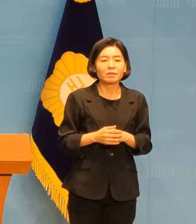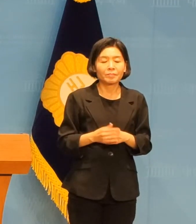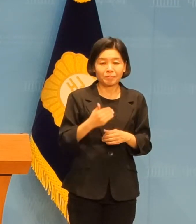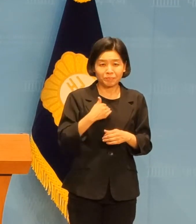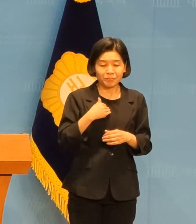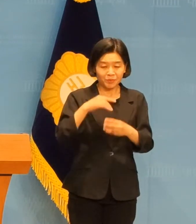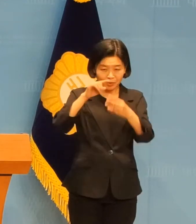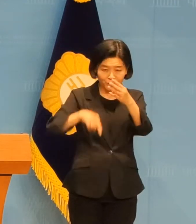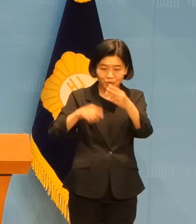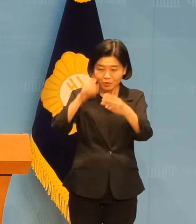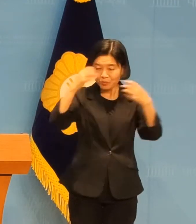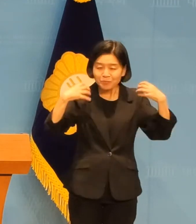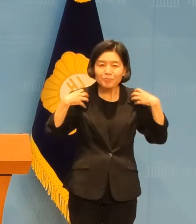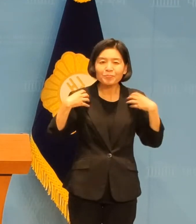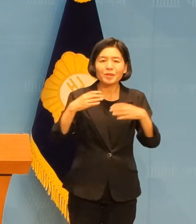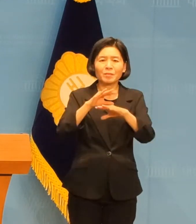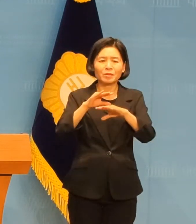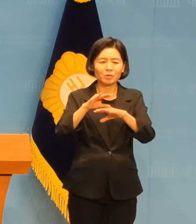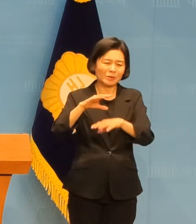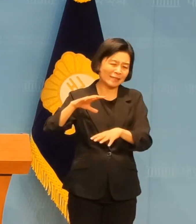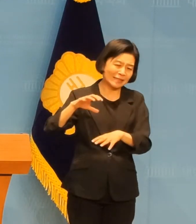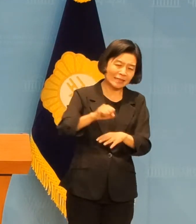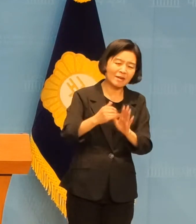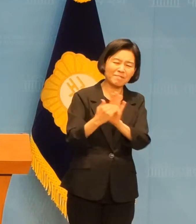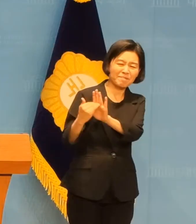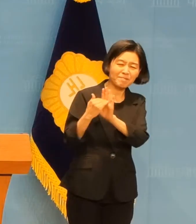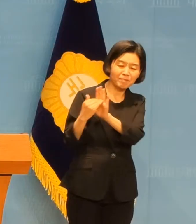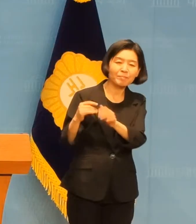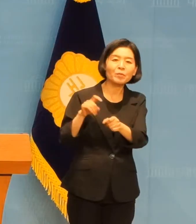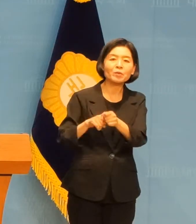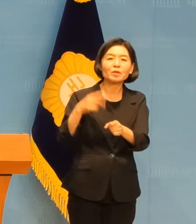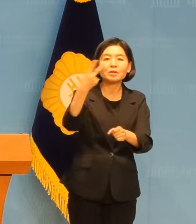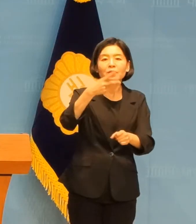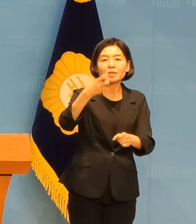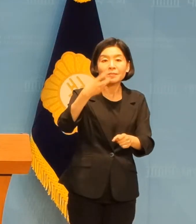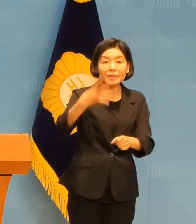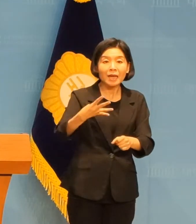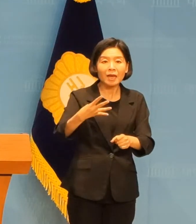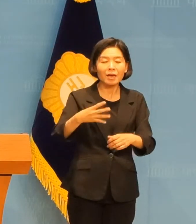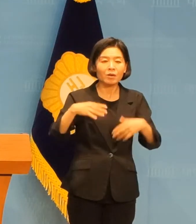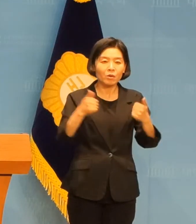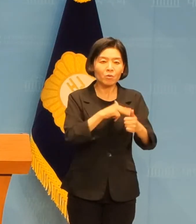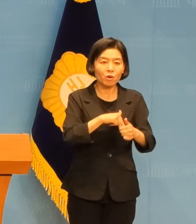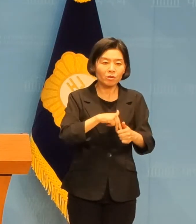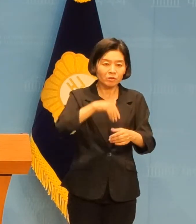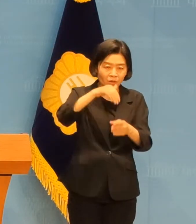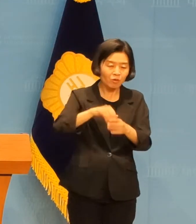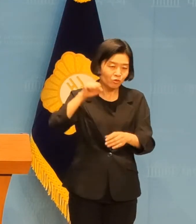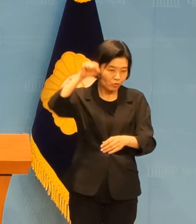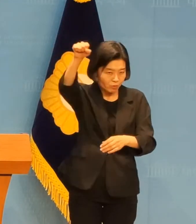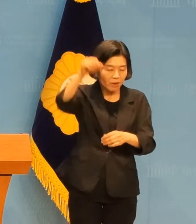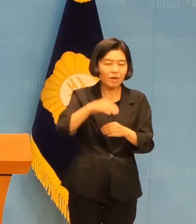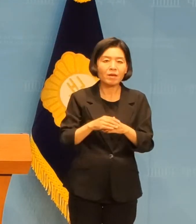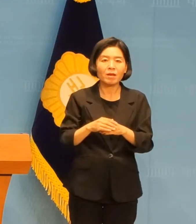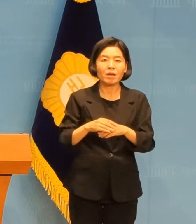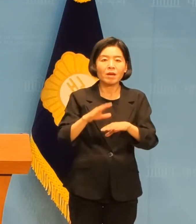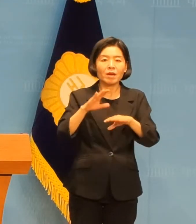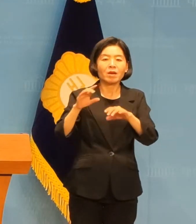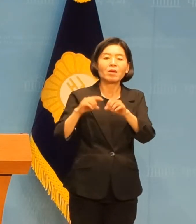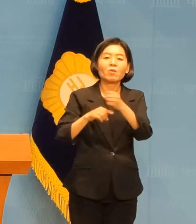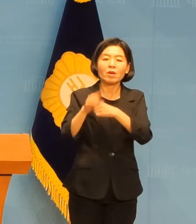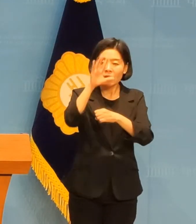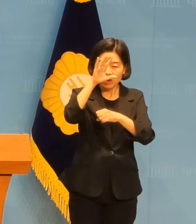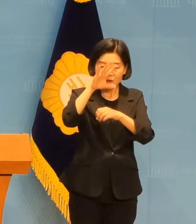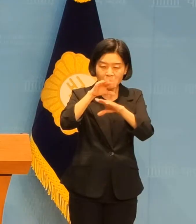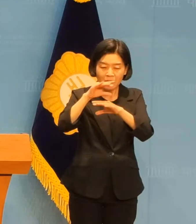저는 윤석열 정부의 방송 장악을 저지하기 위해 2024년 총선에 출마했습니다. 과방위원장으로서 저는